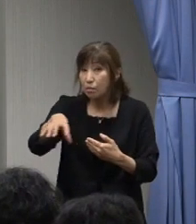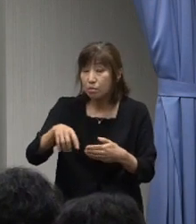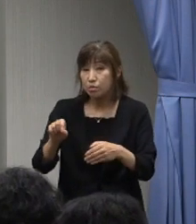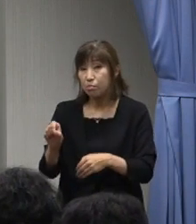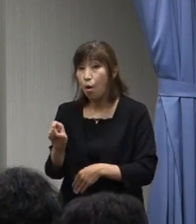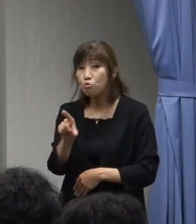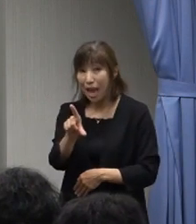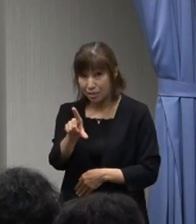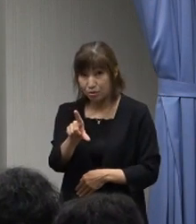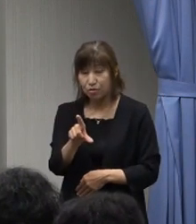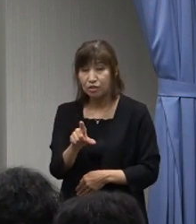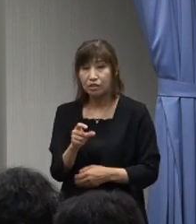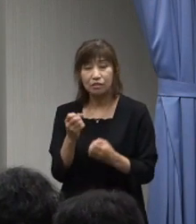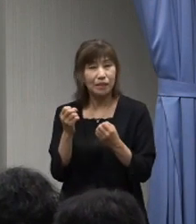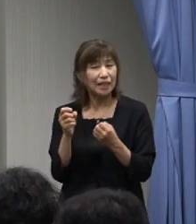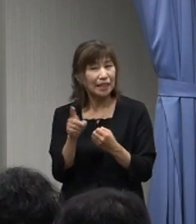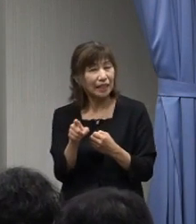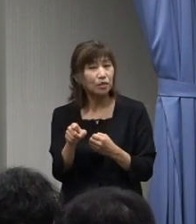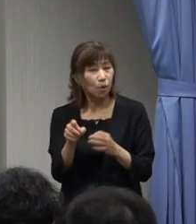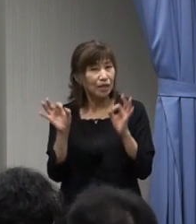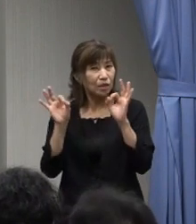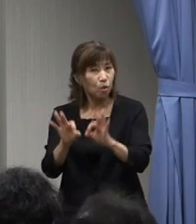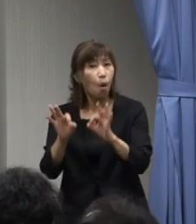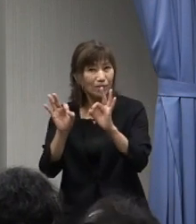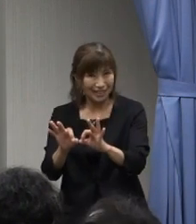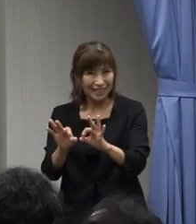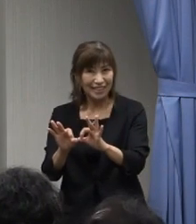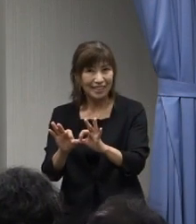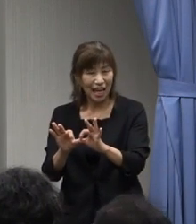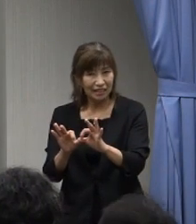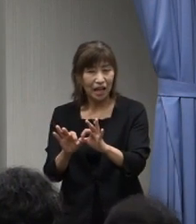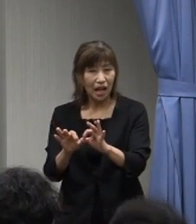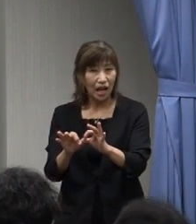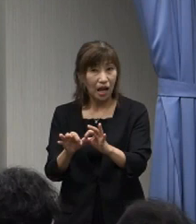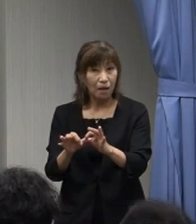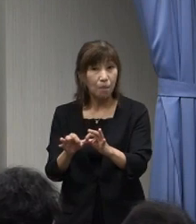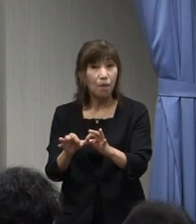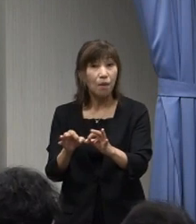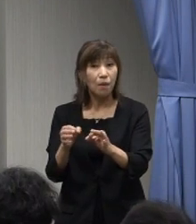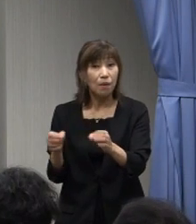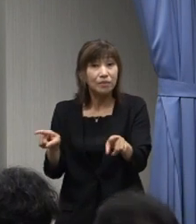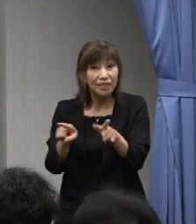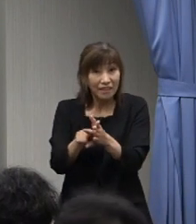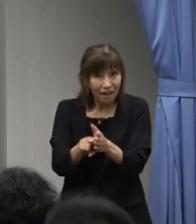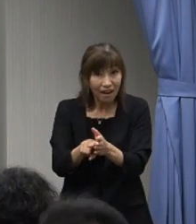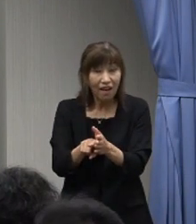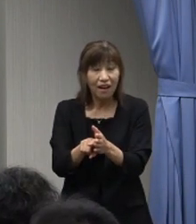新たな投資もしてもらいながら、より多くの人が